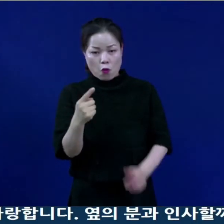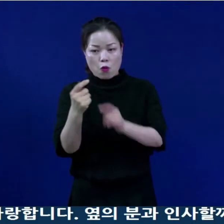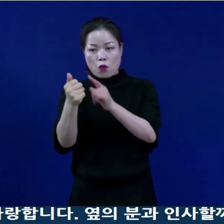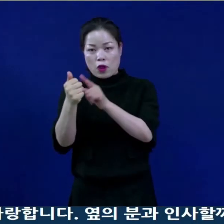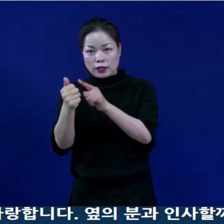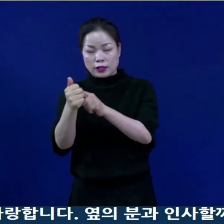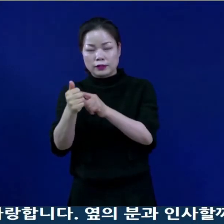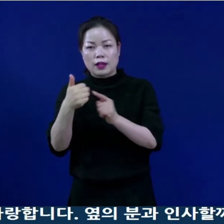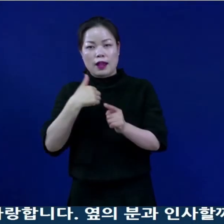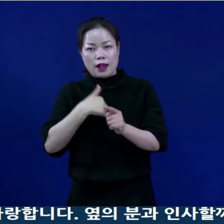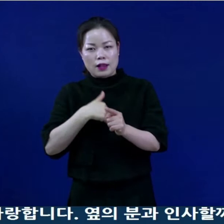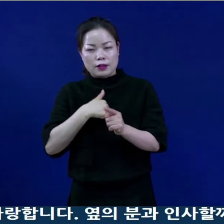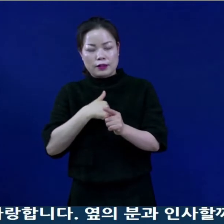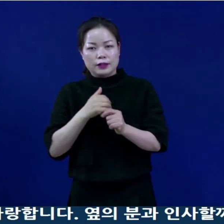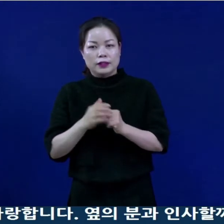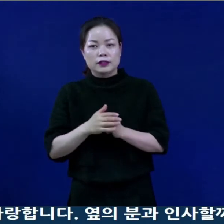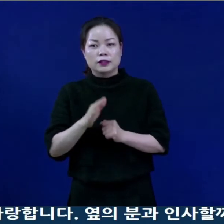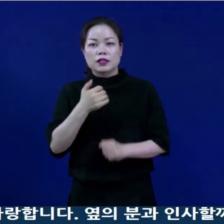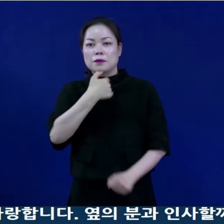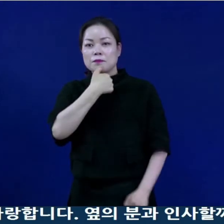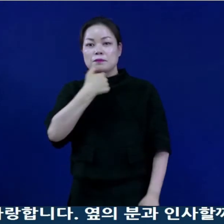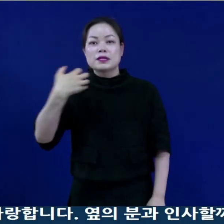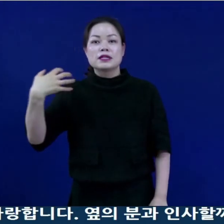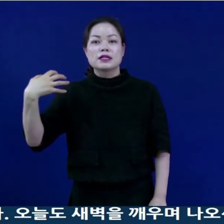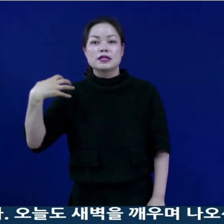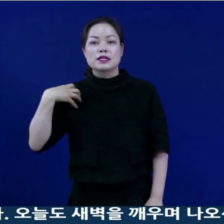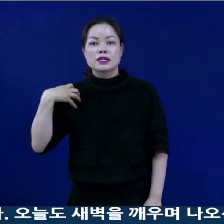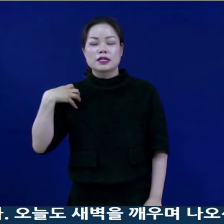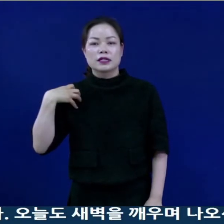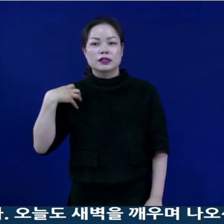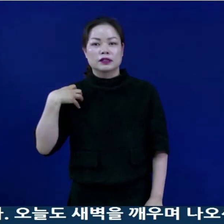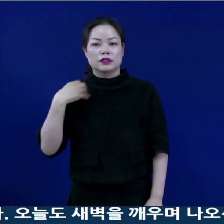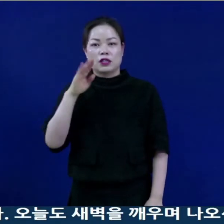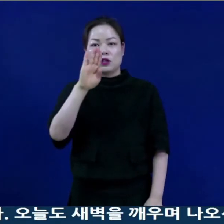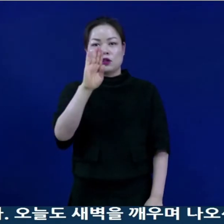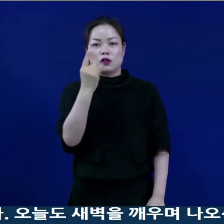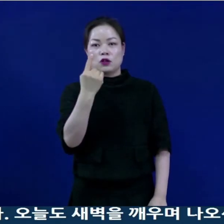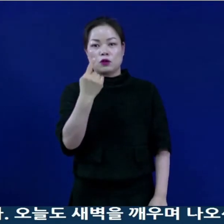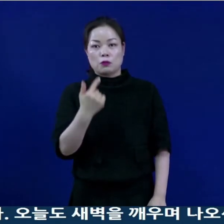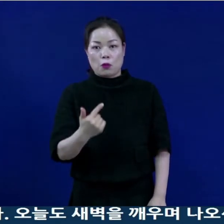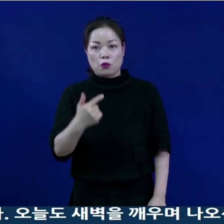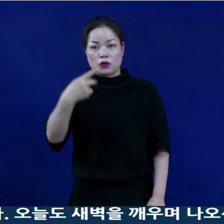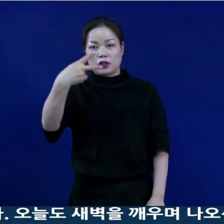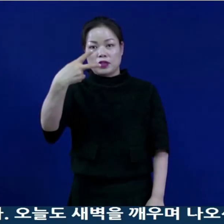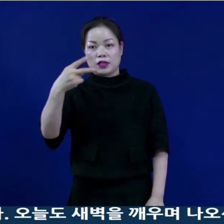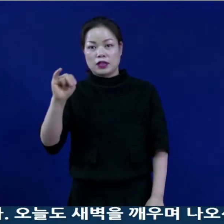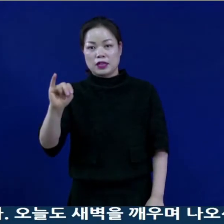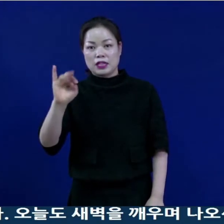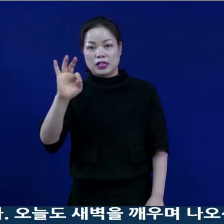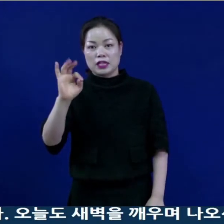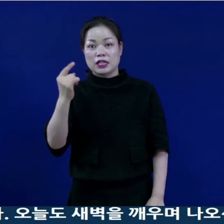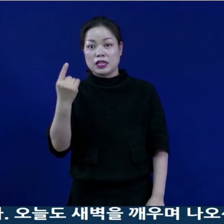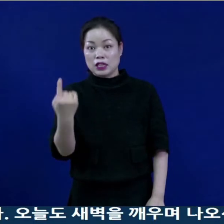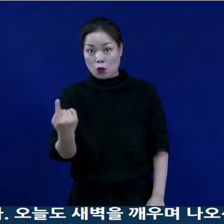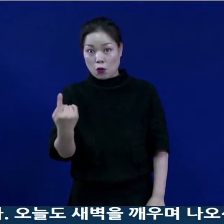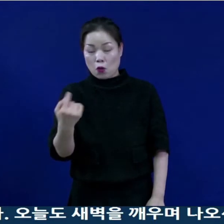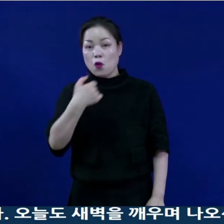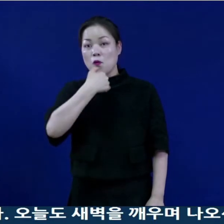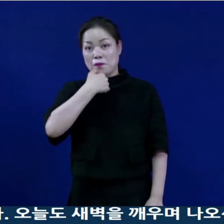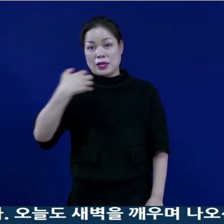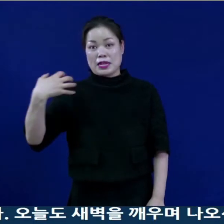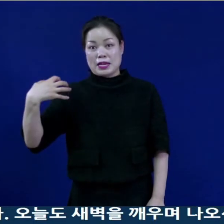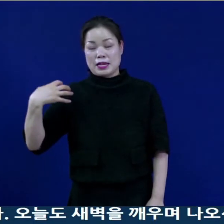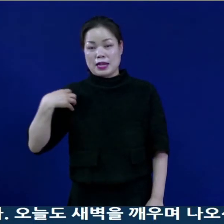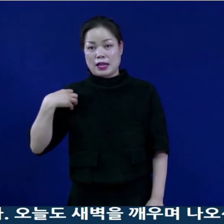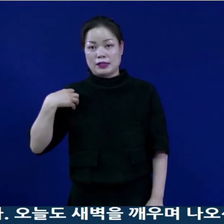알아보고자 하는데요. 이 빌라도의 본명은 본디오 빌라도입니다. 이 빌라도의 이름의 뜻은 창을